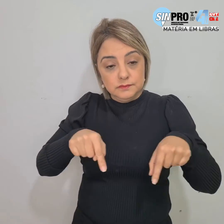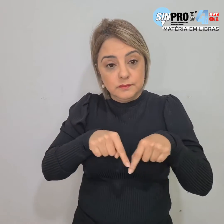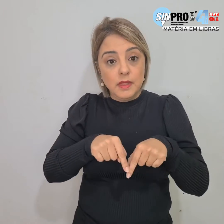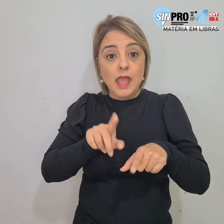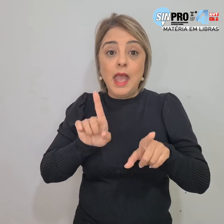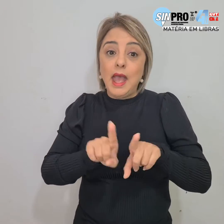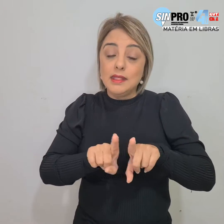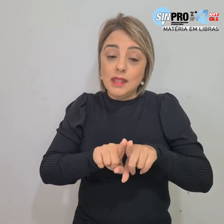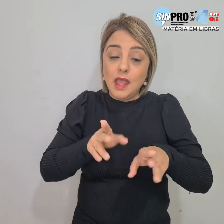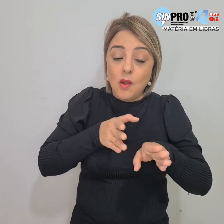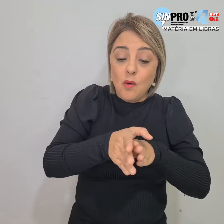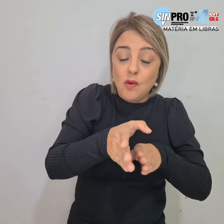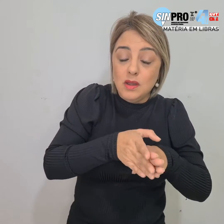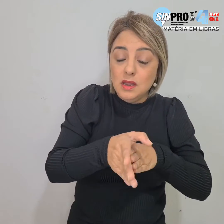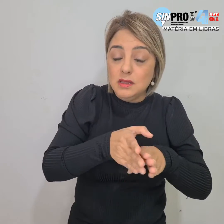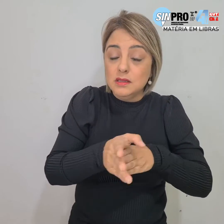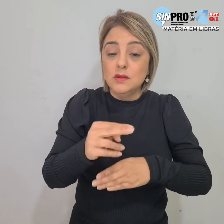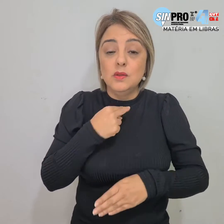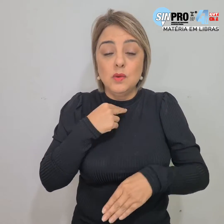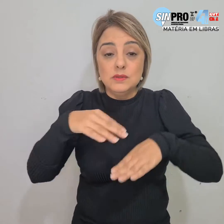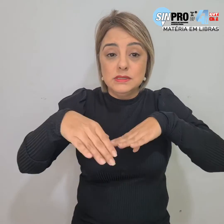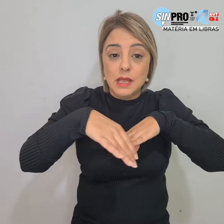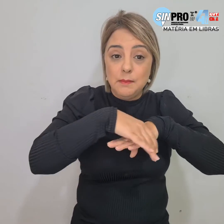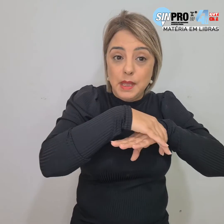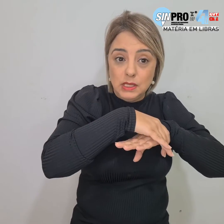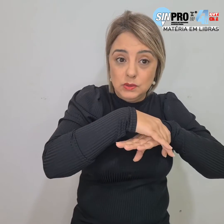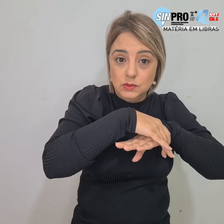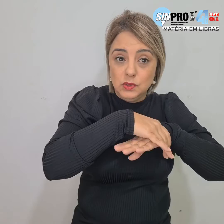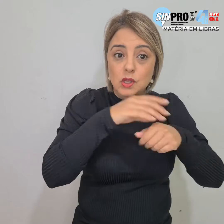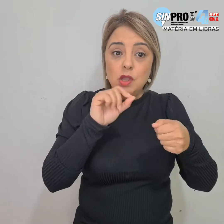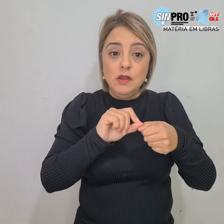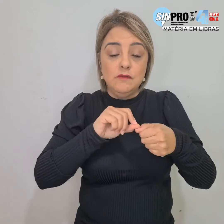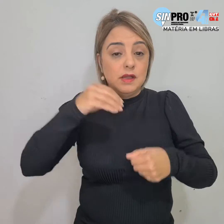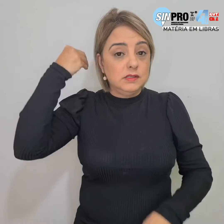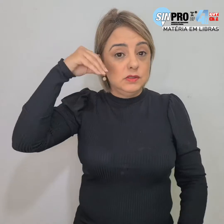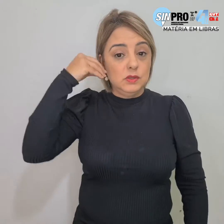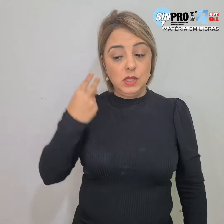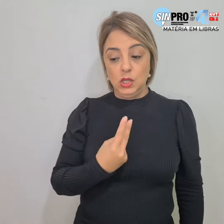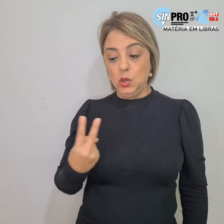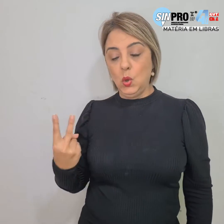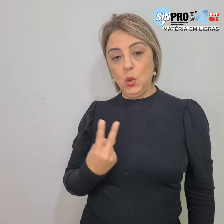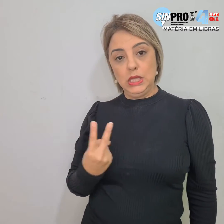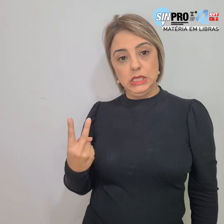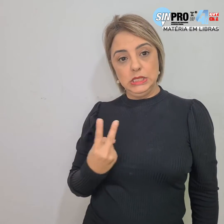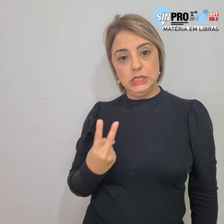não utilizem sapatos, façam recreio em duplas, sigam